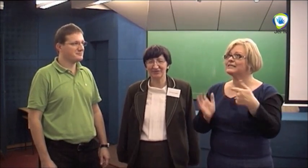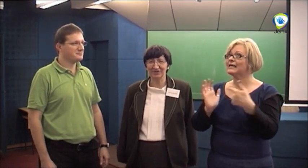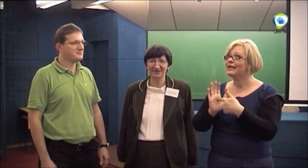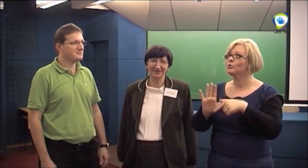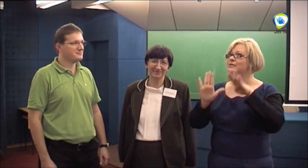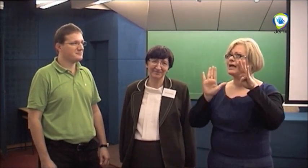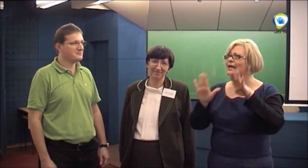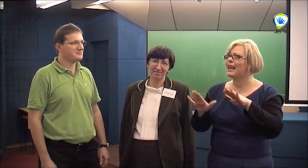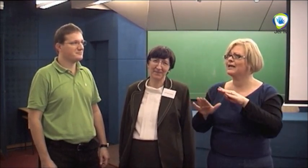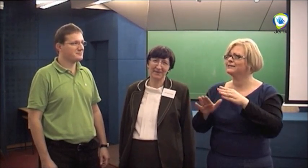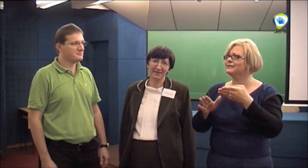volt.